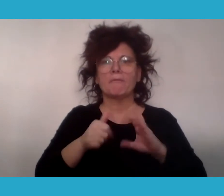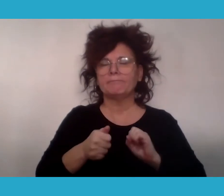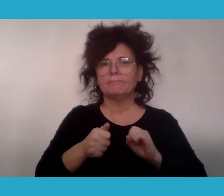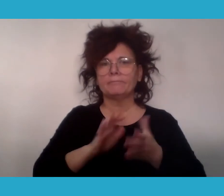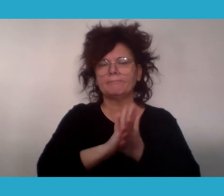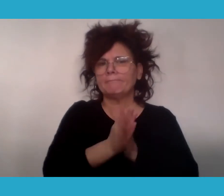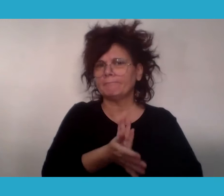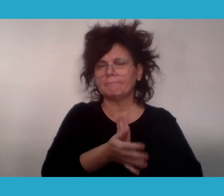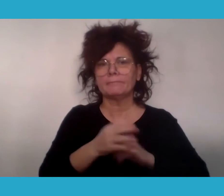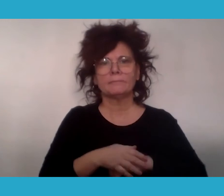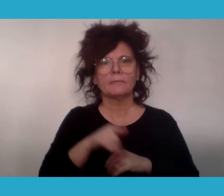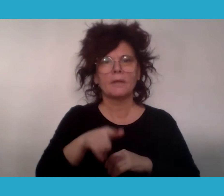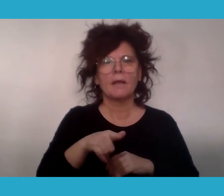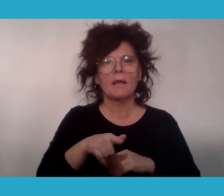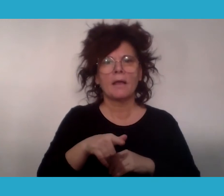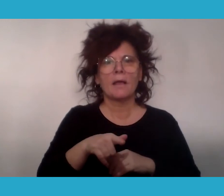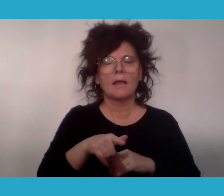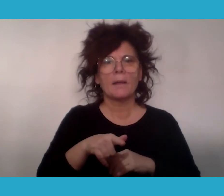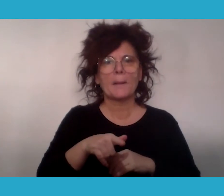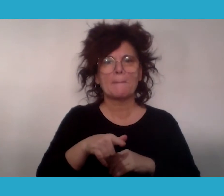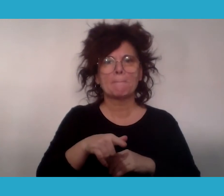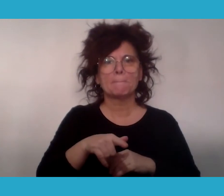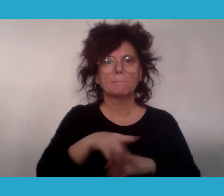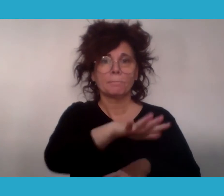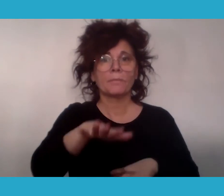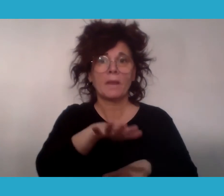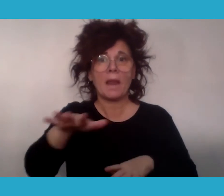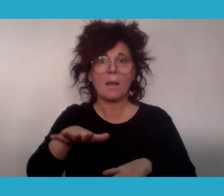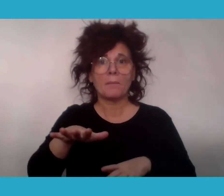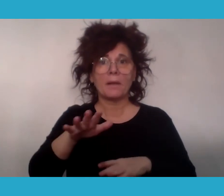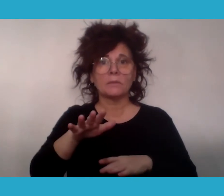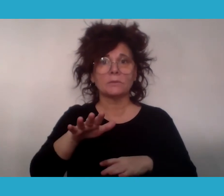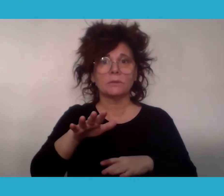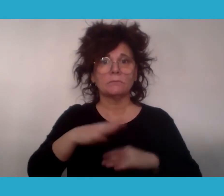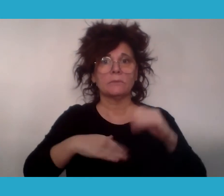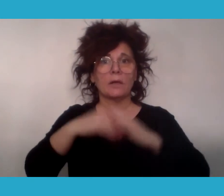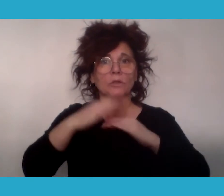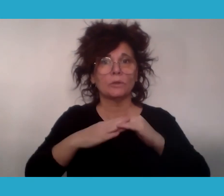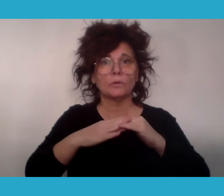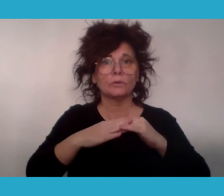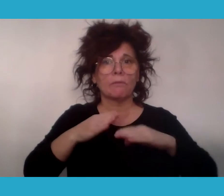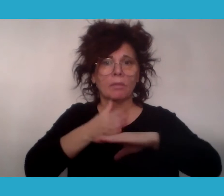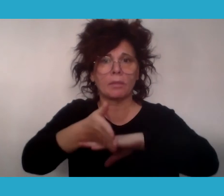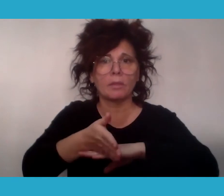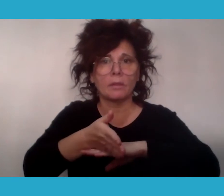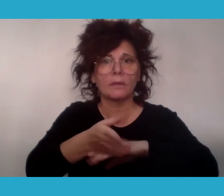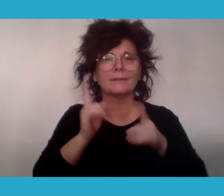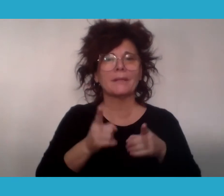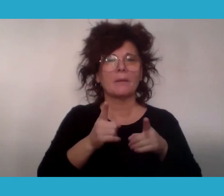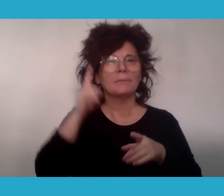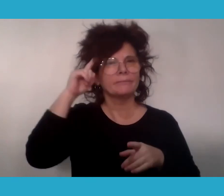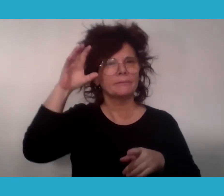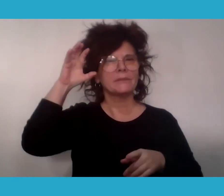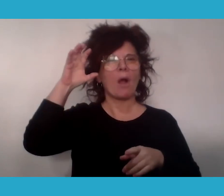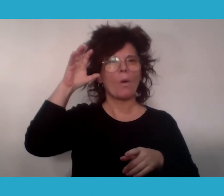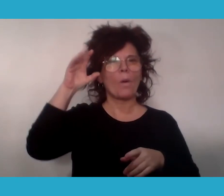enteras. Forma parte del espacio donde se trazará la obra y afectará también el río Yuspe. Recuerda una ordenanza que protege